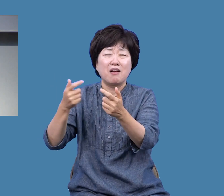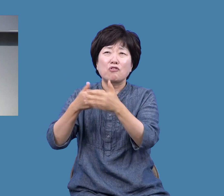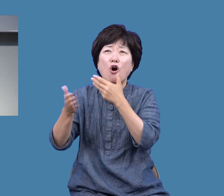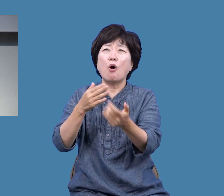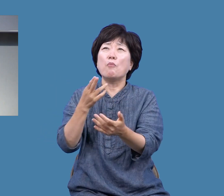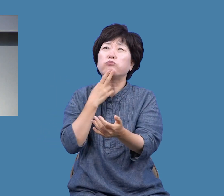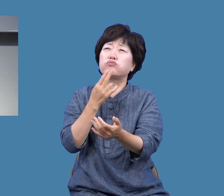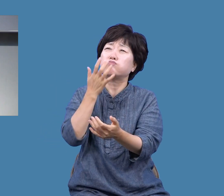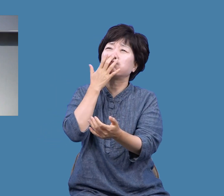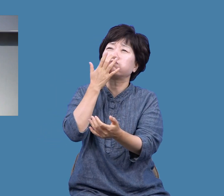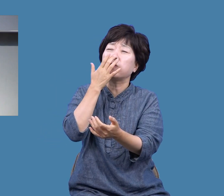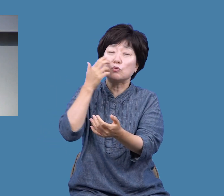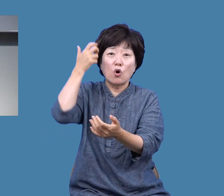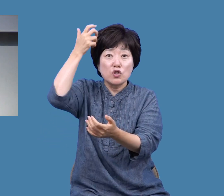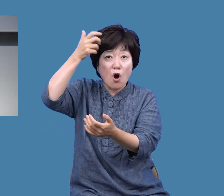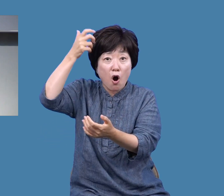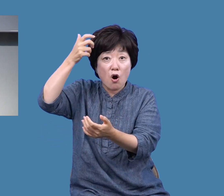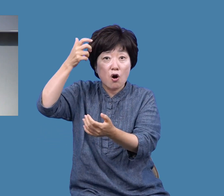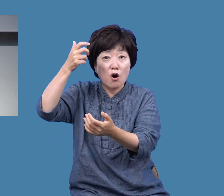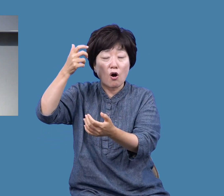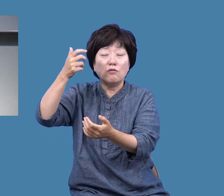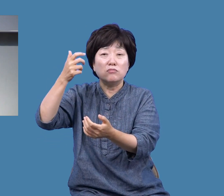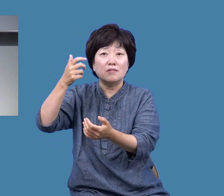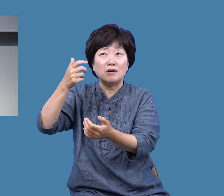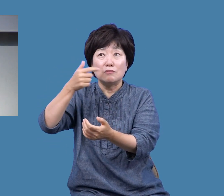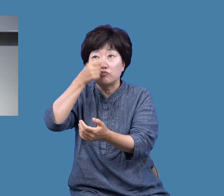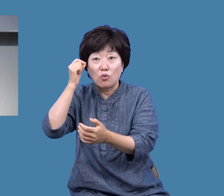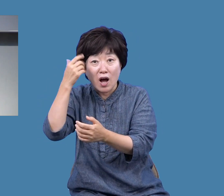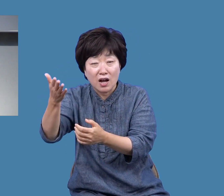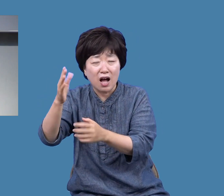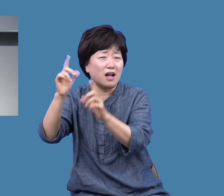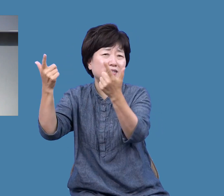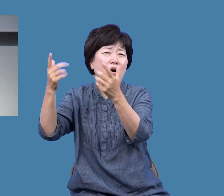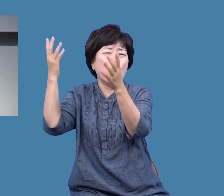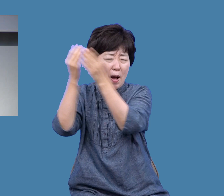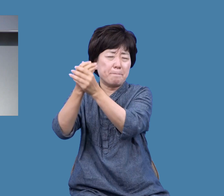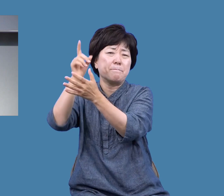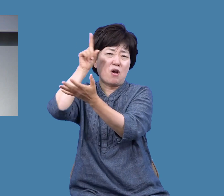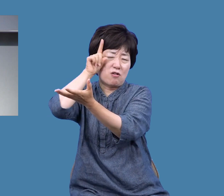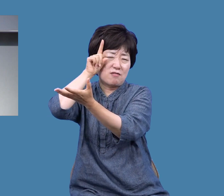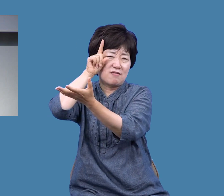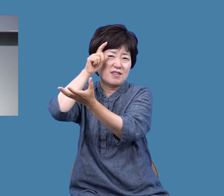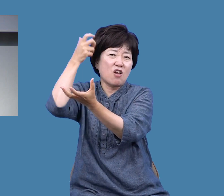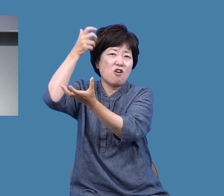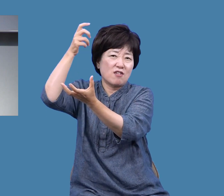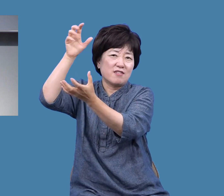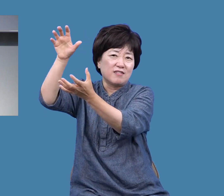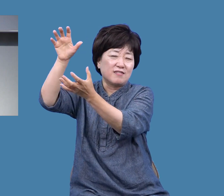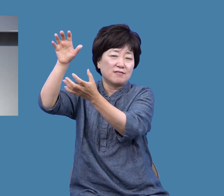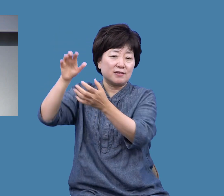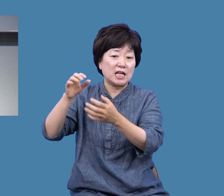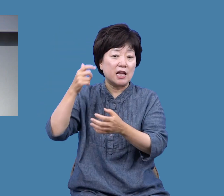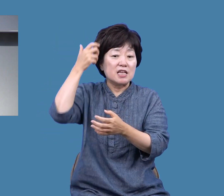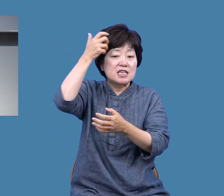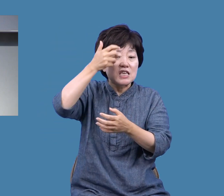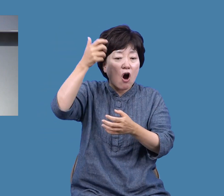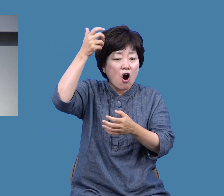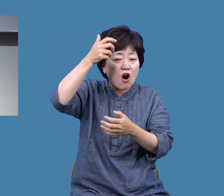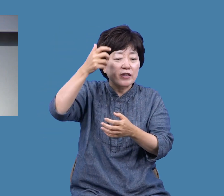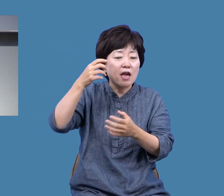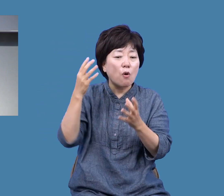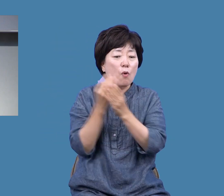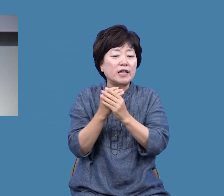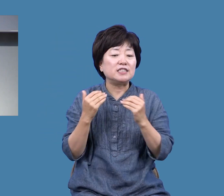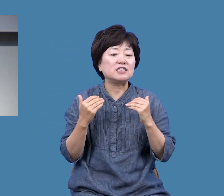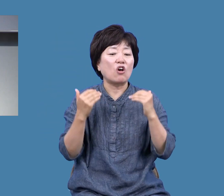이미 여러분의 영은 완전해요. 그렇다면 이 땅을 살아가는 데 있어서 영적인 성숙함, 하나님께